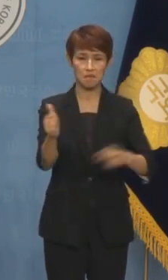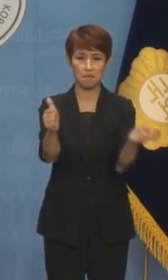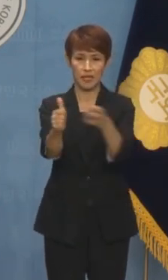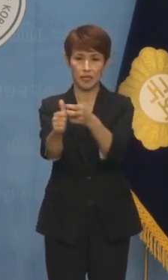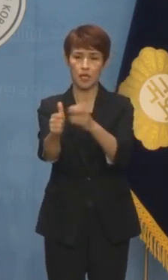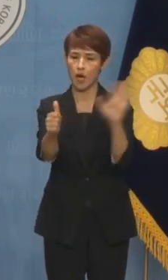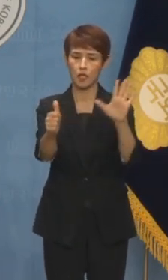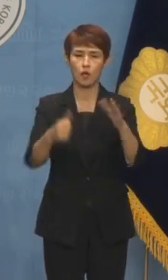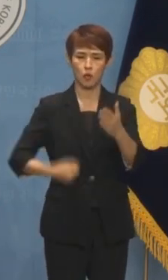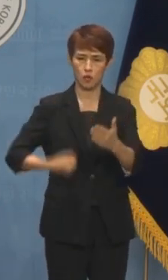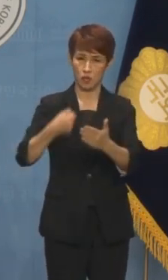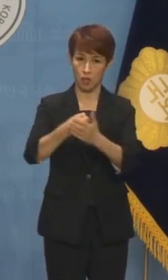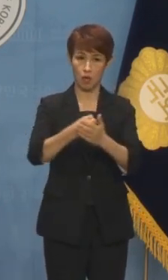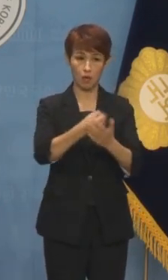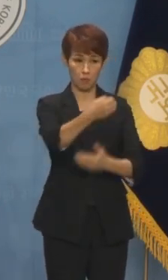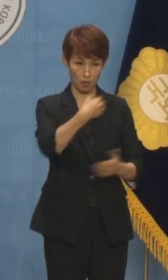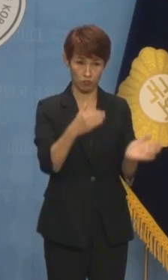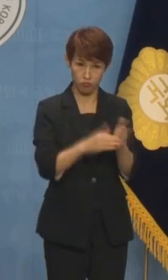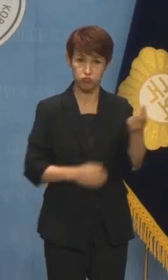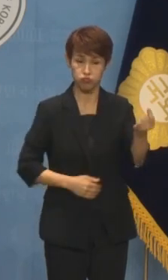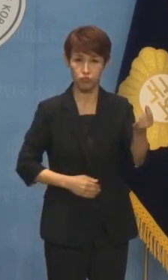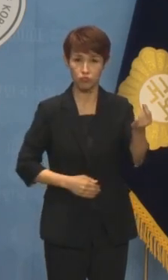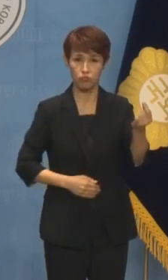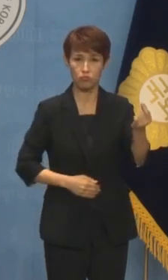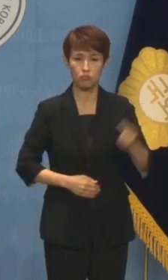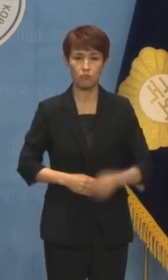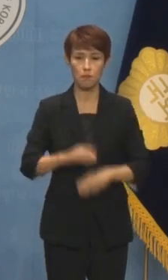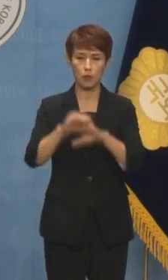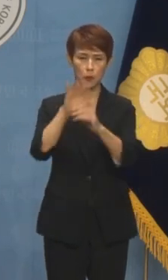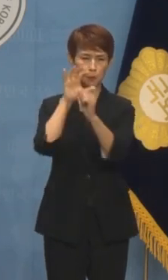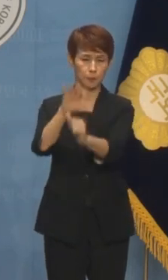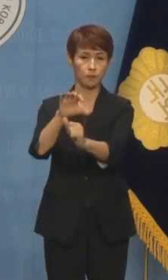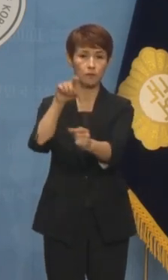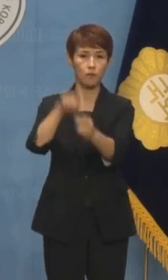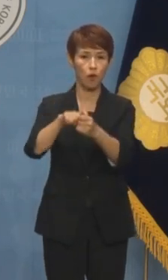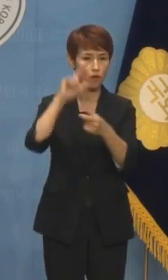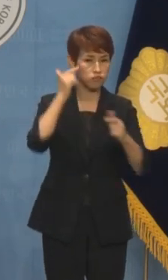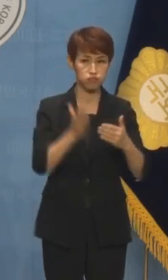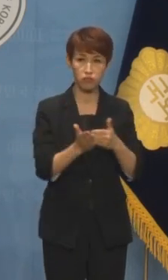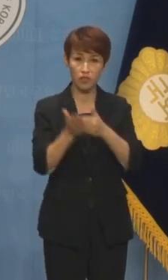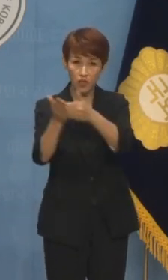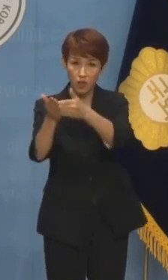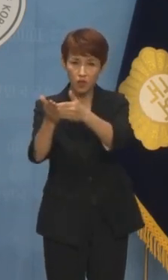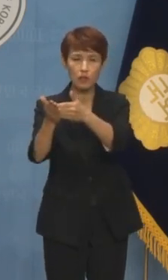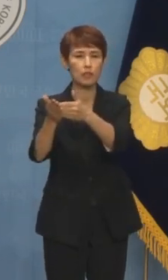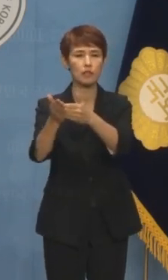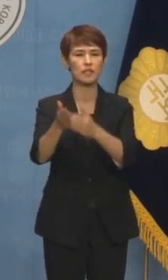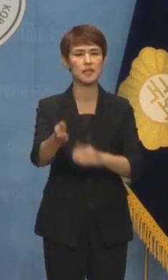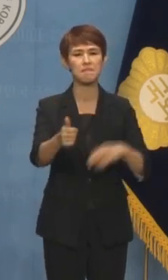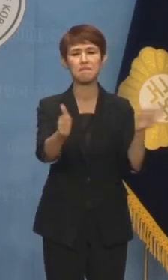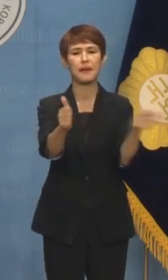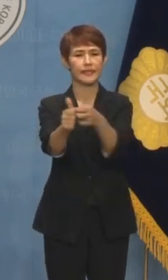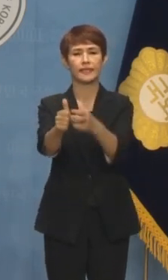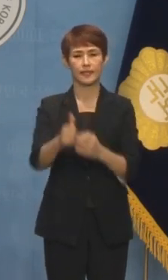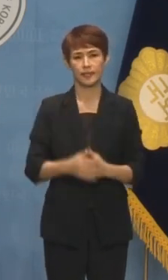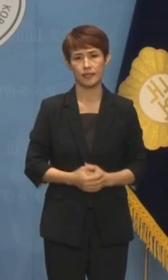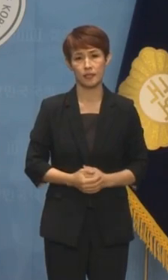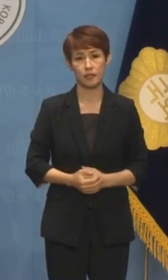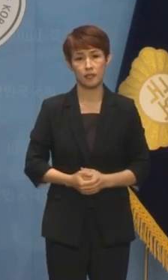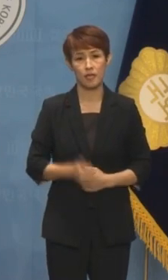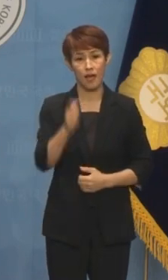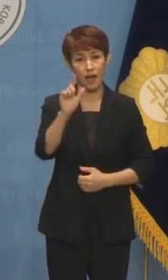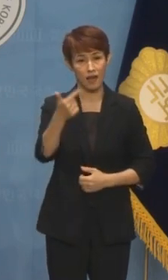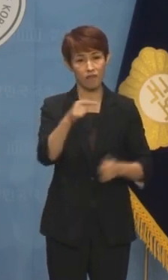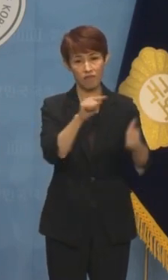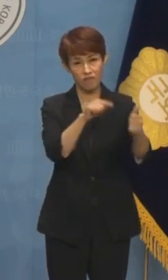아니라 용기라고 했습니다. 언틀막 이의 신청은 누가 봐도 배신입니다. 지금 한동훈